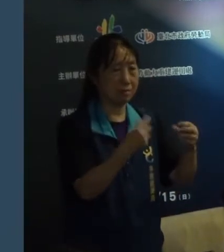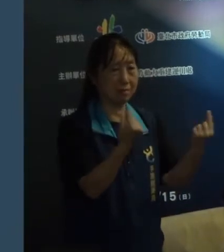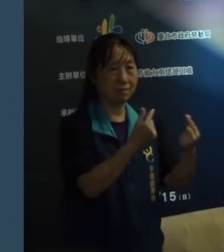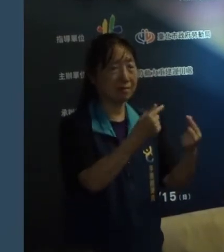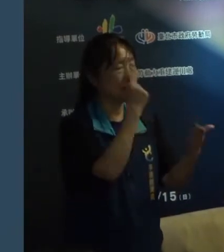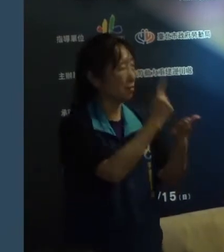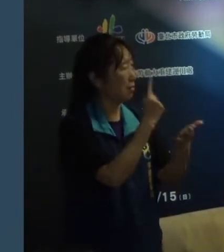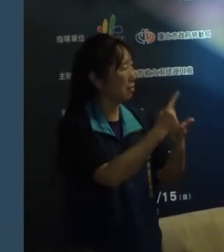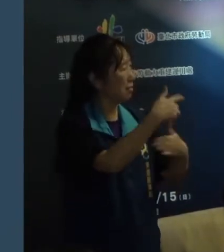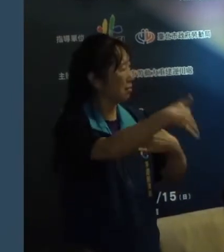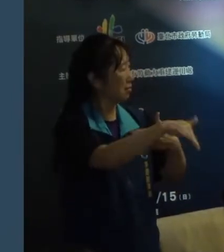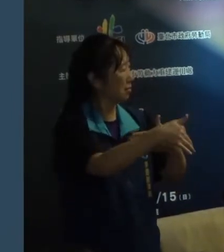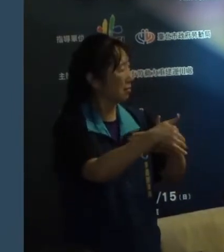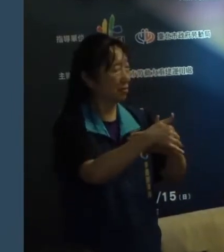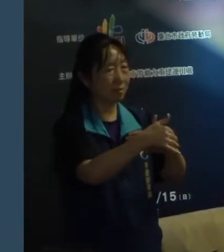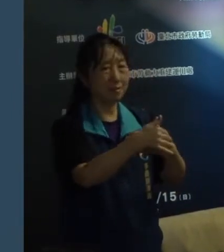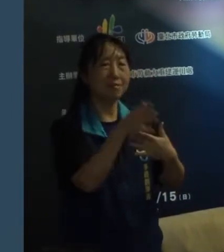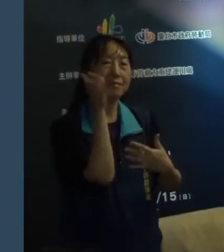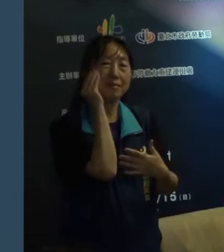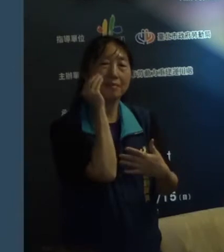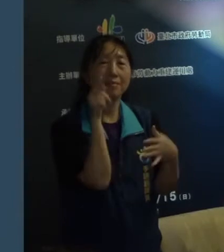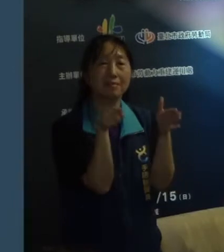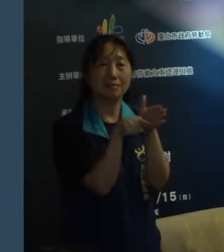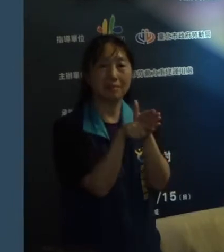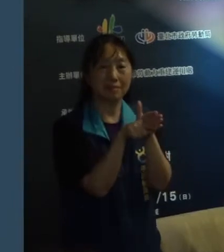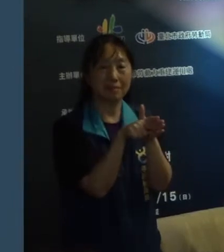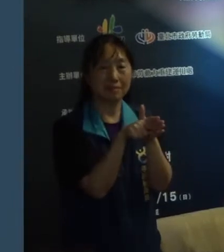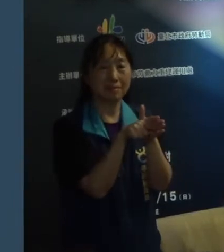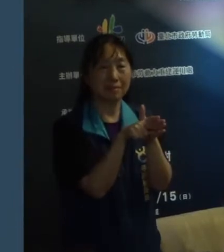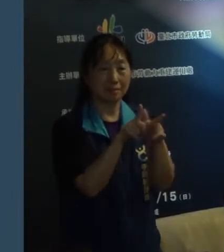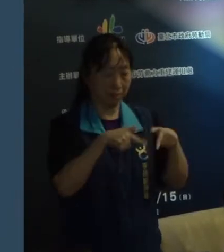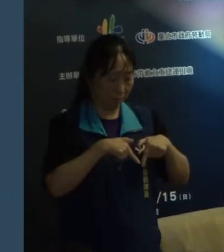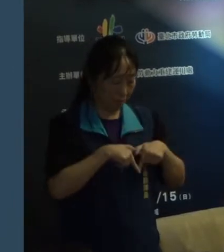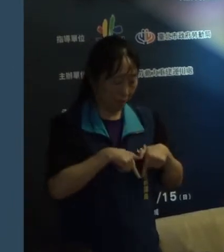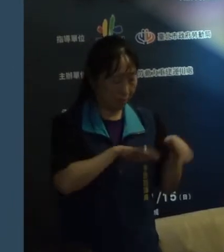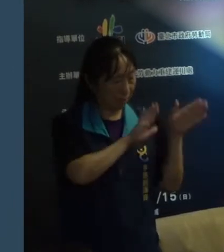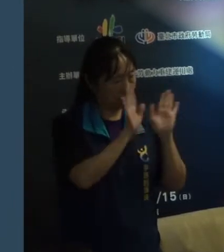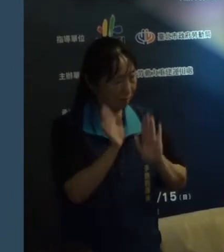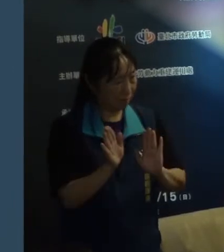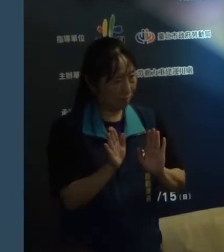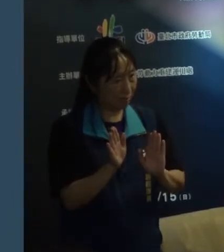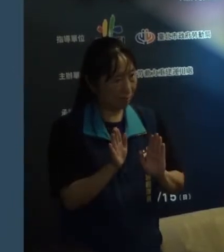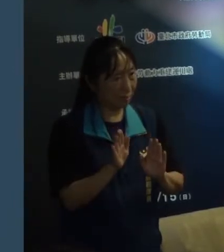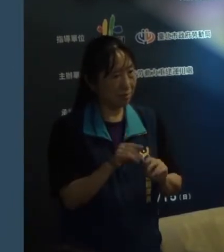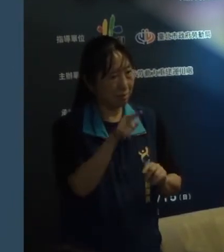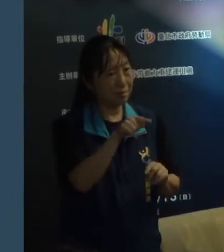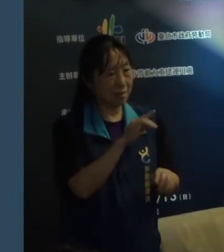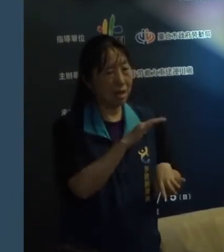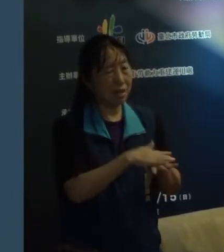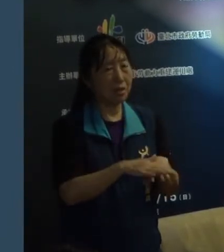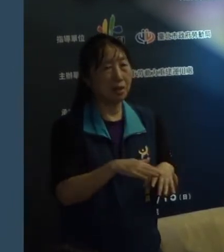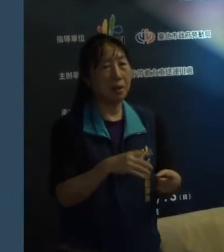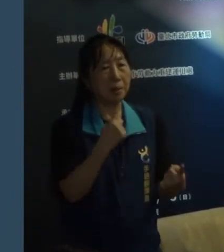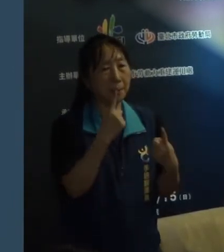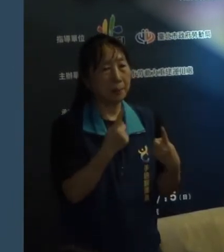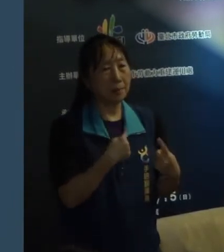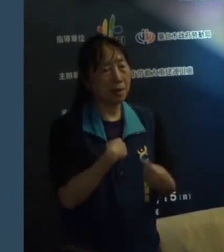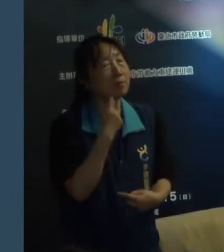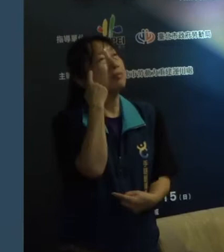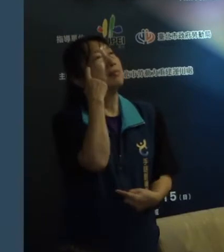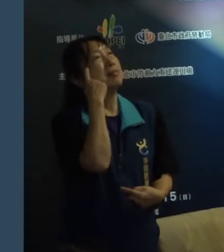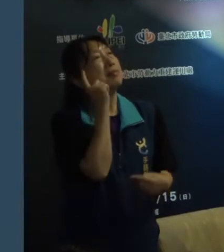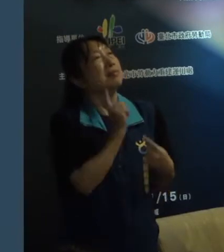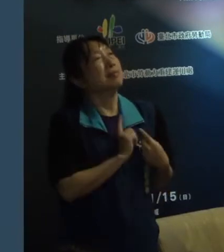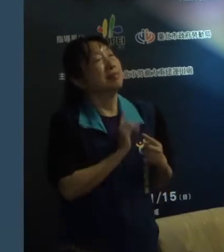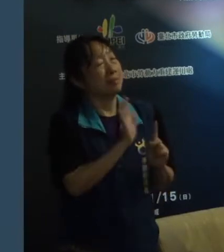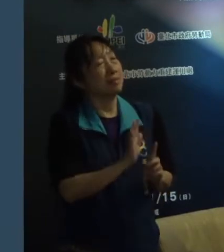在看电影的时候，那个整个心情是感性的，然后是笼统的， 是 哦，然后可